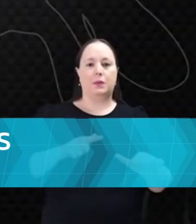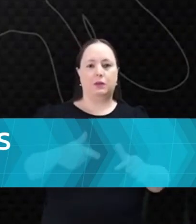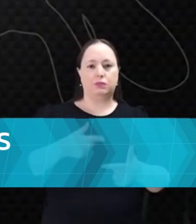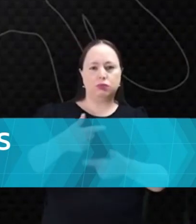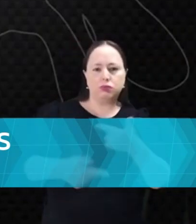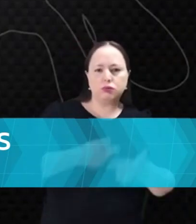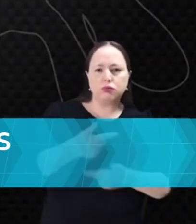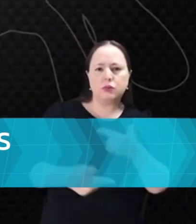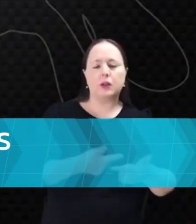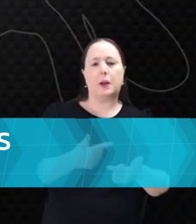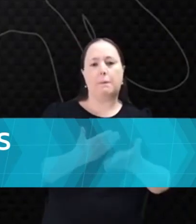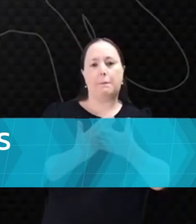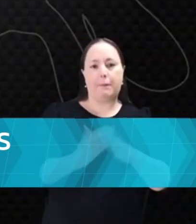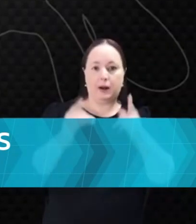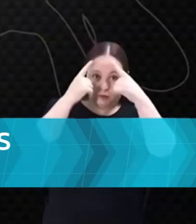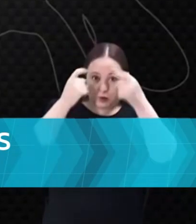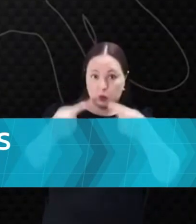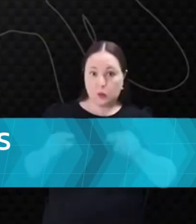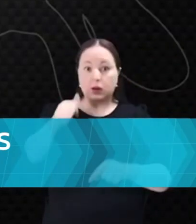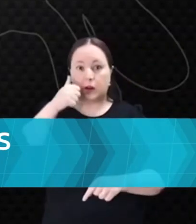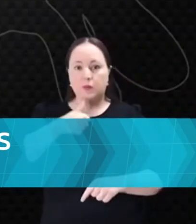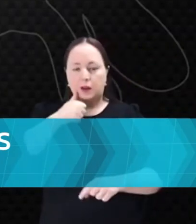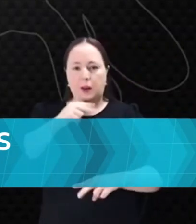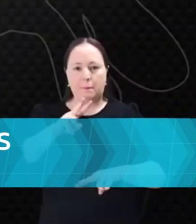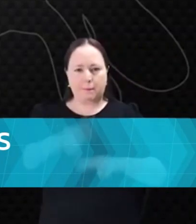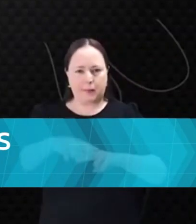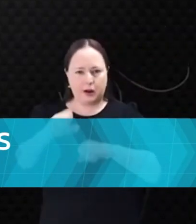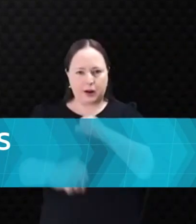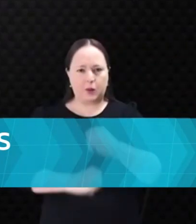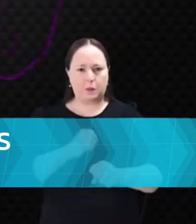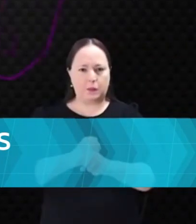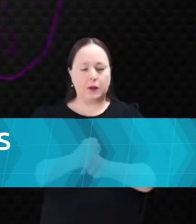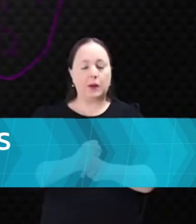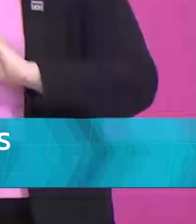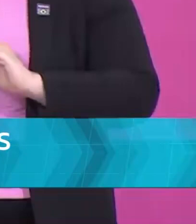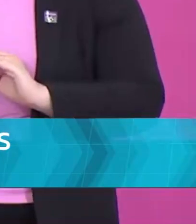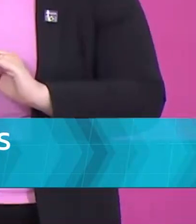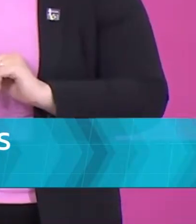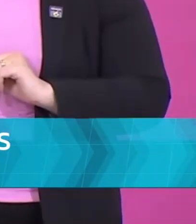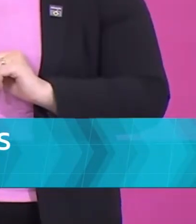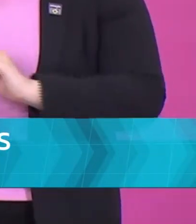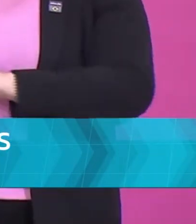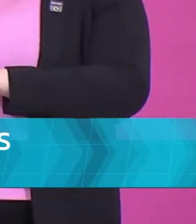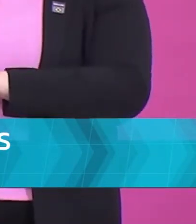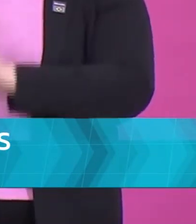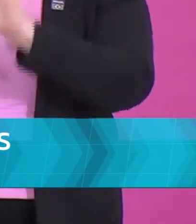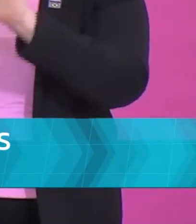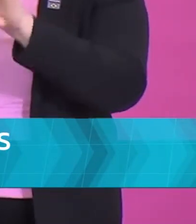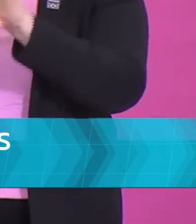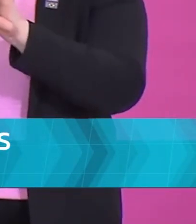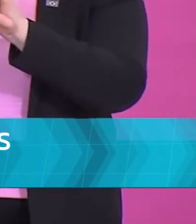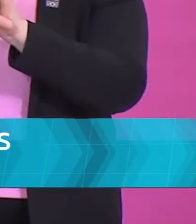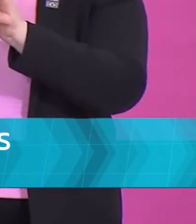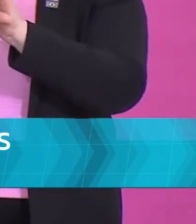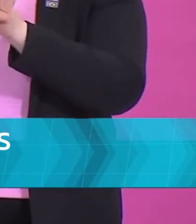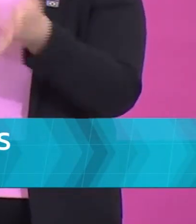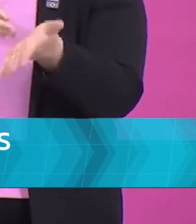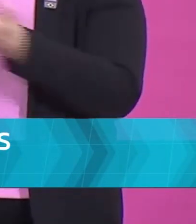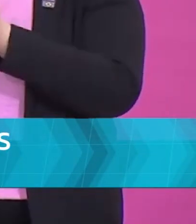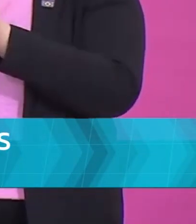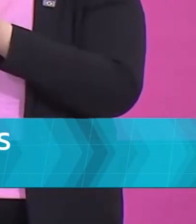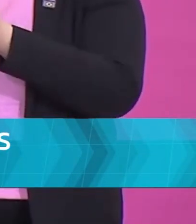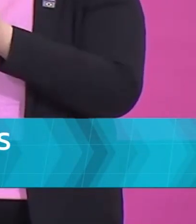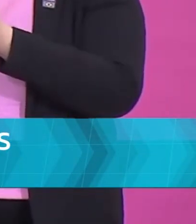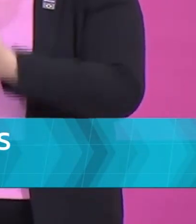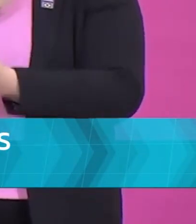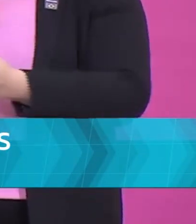atual governo foi o que mais atuou em cima de propostas para a defesa das mulheres. Mais de 30 leis